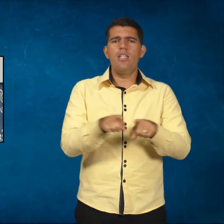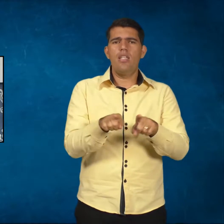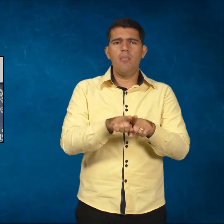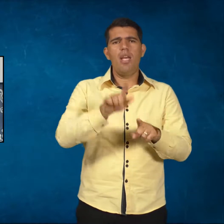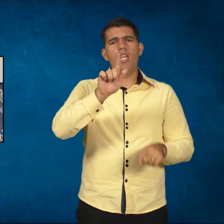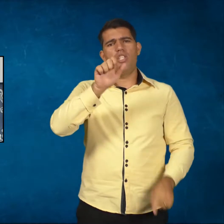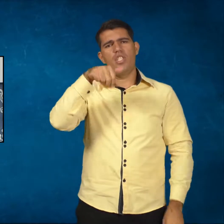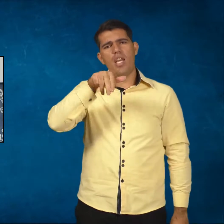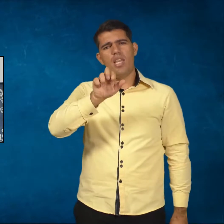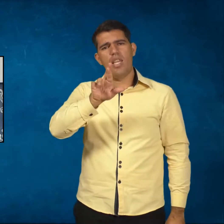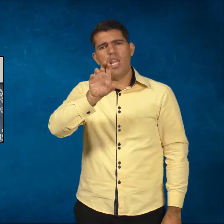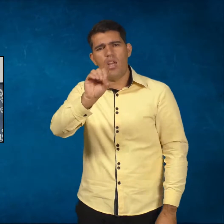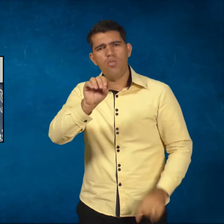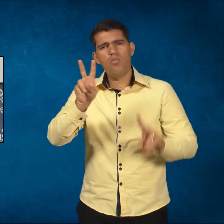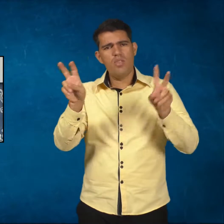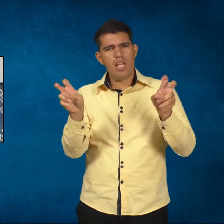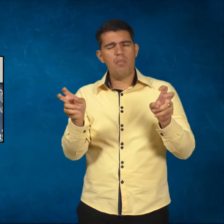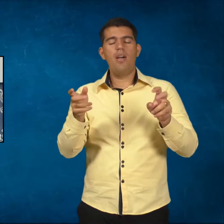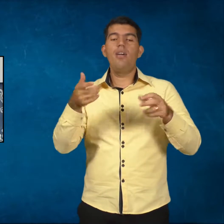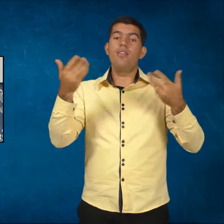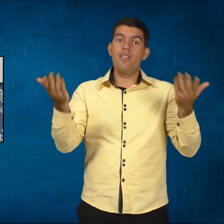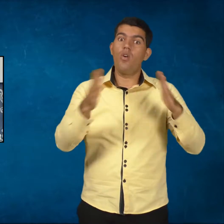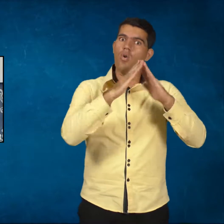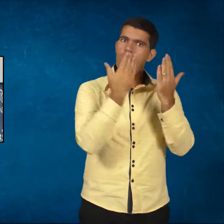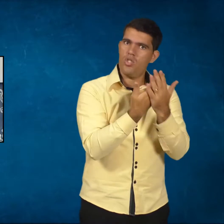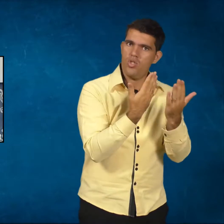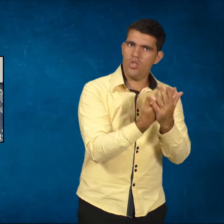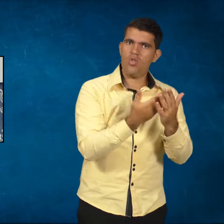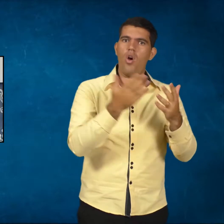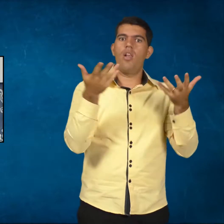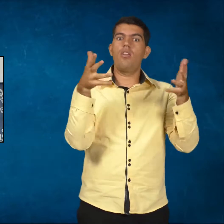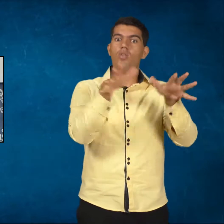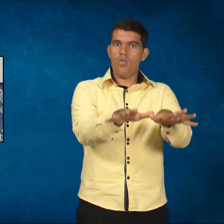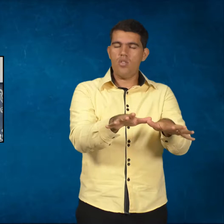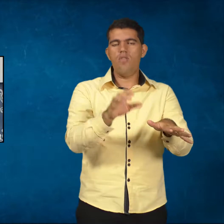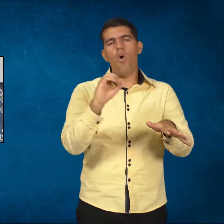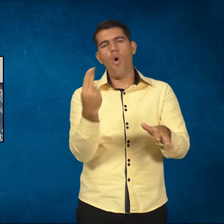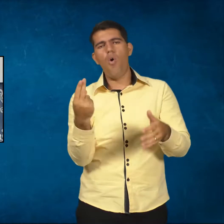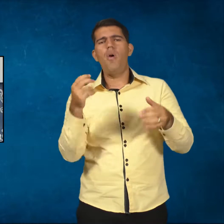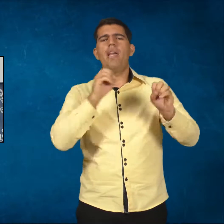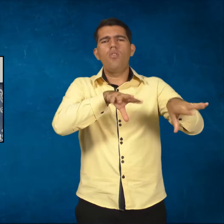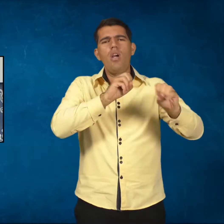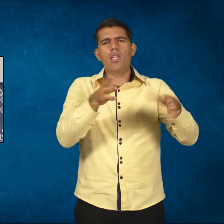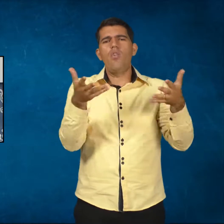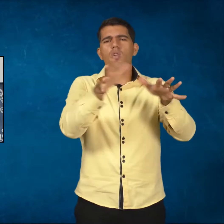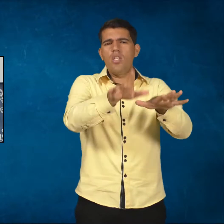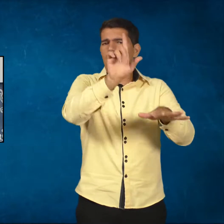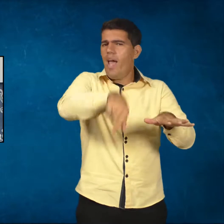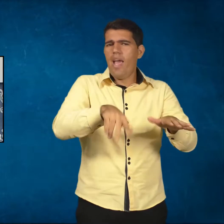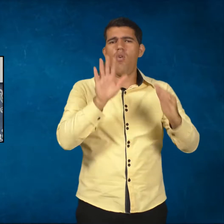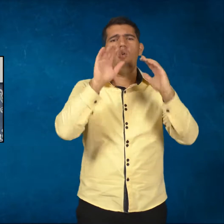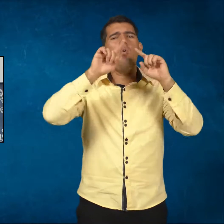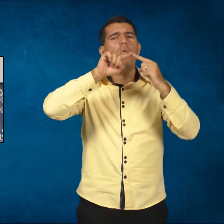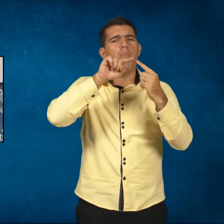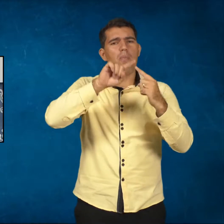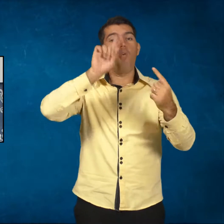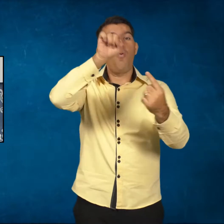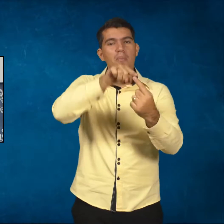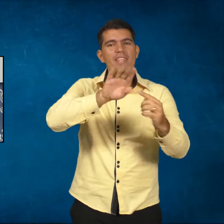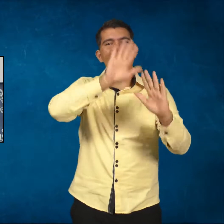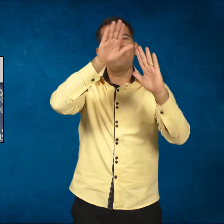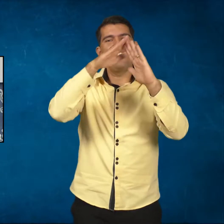questão de gênero. Então, por isso que escola inclusiva ou educação inclusiva é uma escola para todos. E